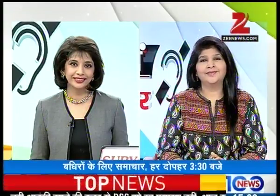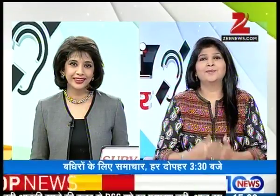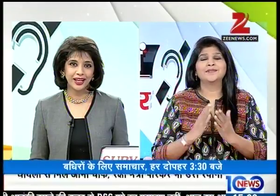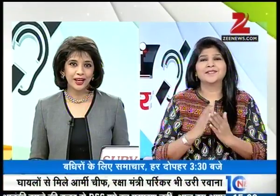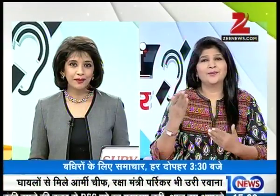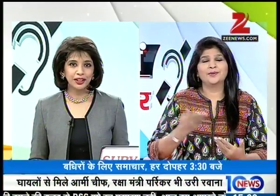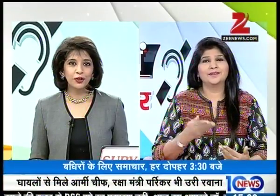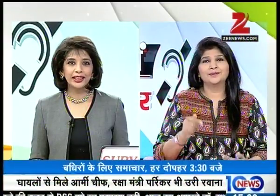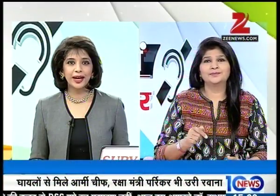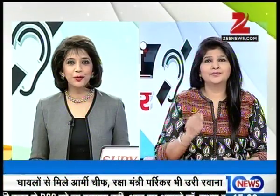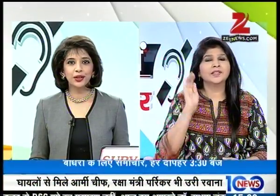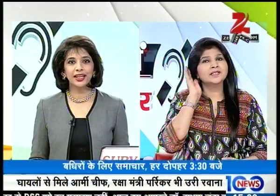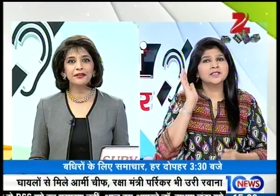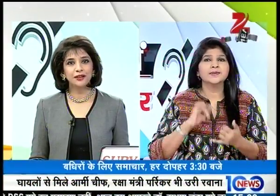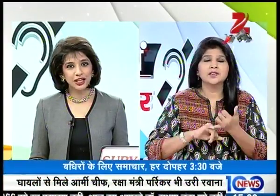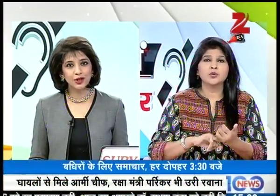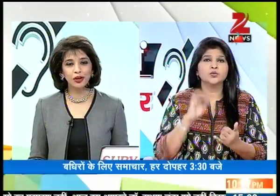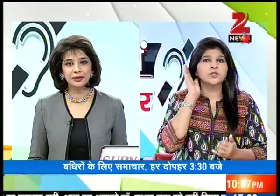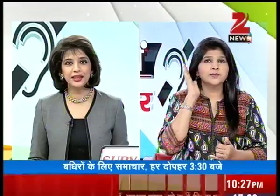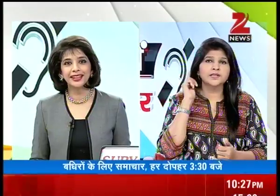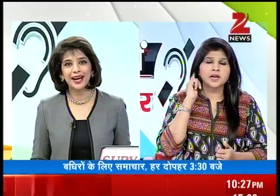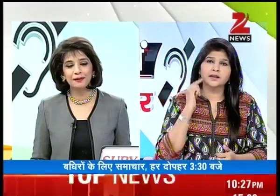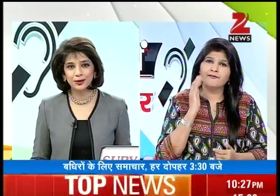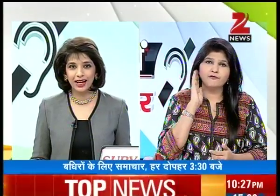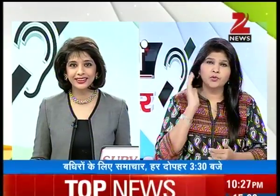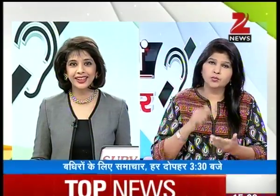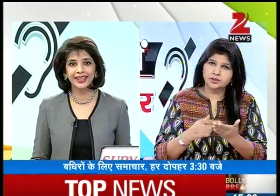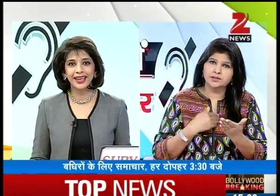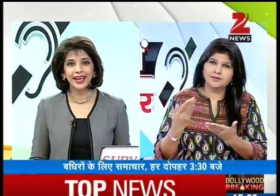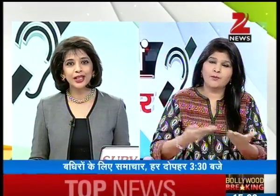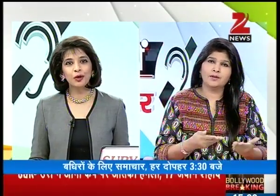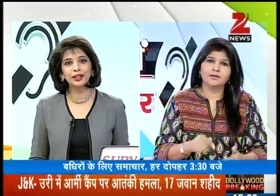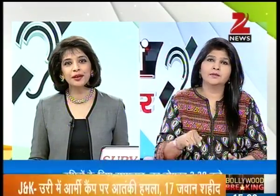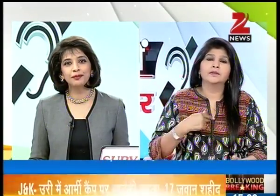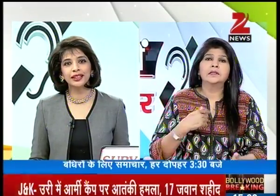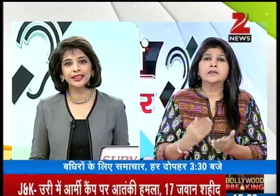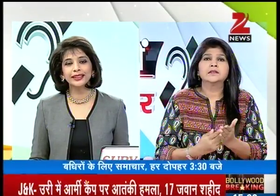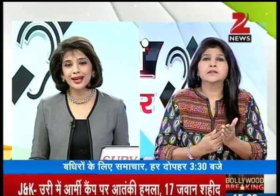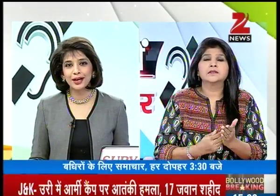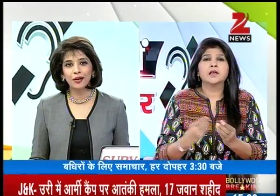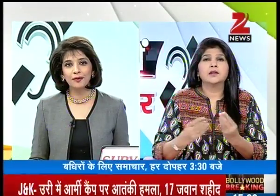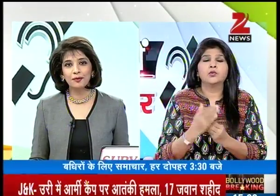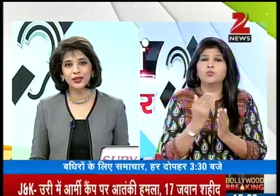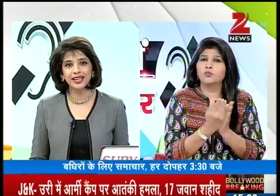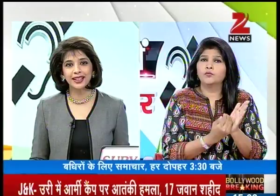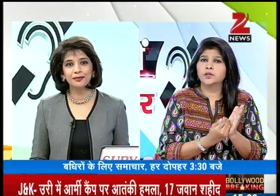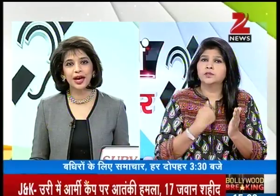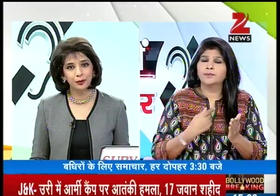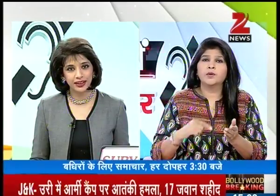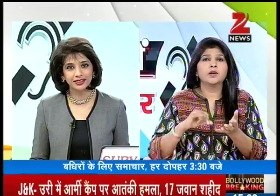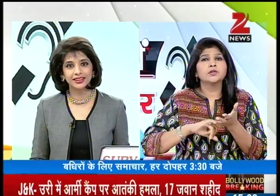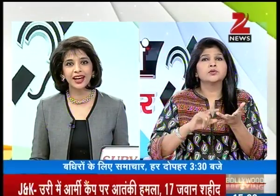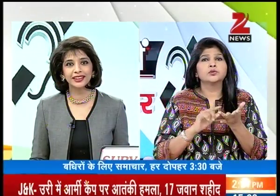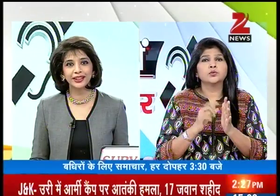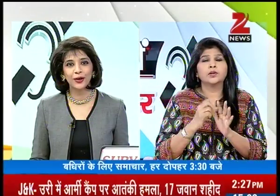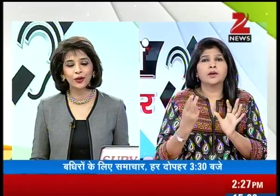नमस्कार। बधिरों के लिए खबरों के विशेष बुलेटिन में आपका स्वागत है। इस बुलेटिन में अब तक की ताजा और अहम खबरों के साथ मैं